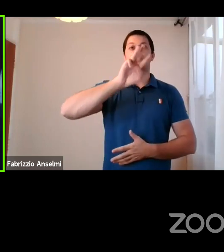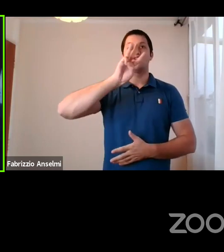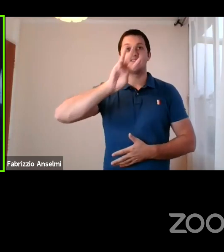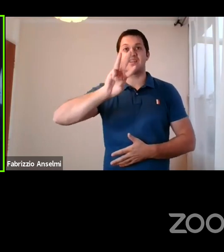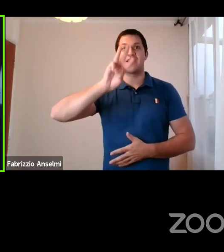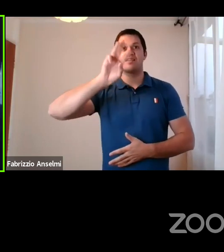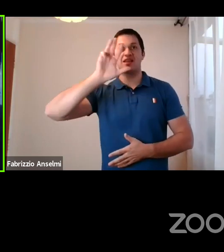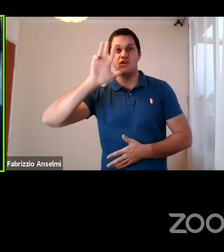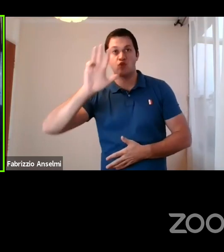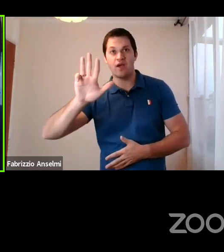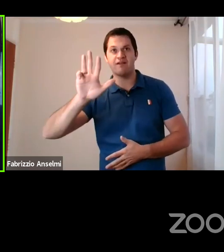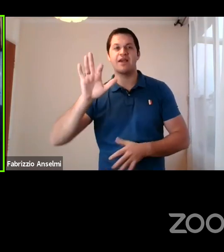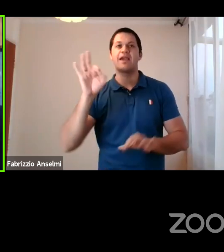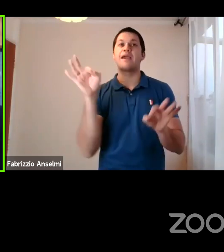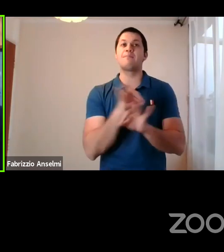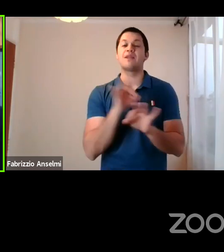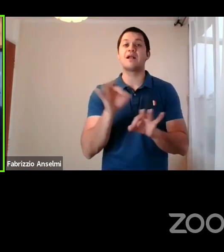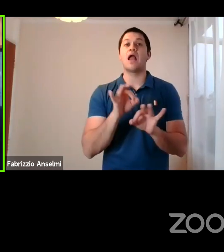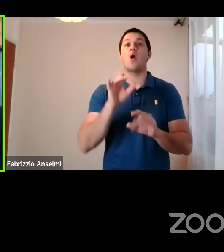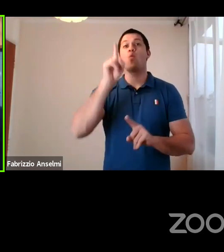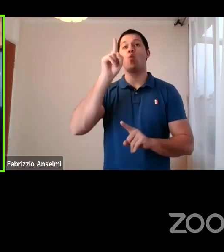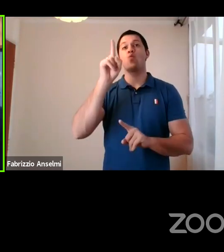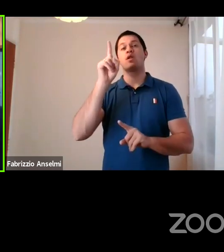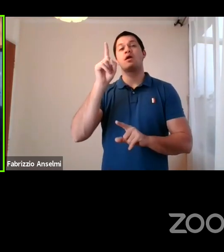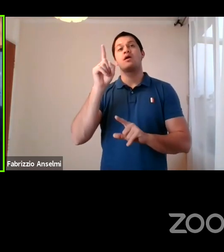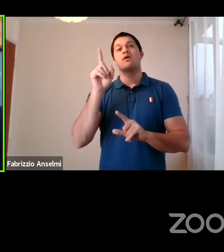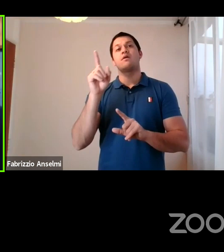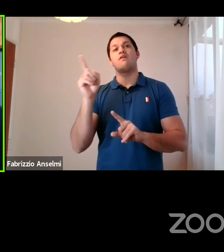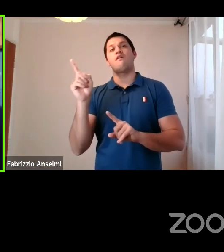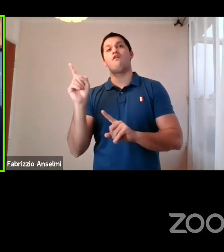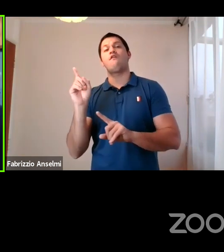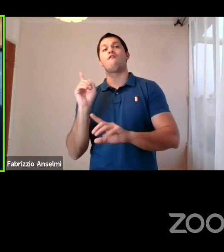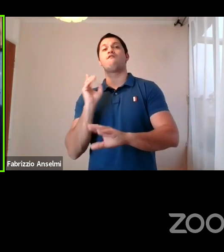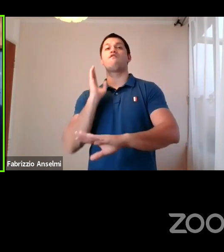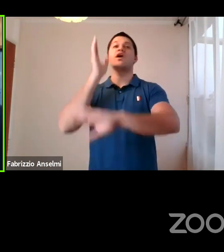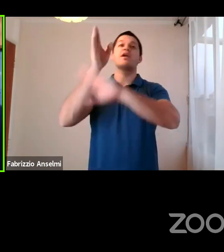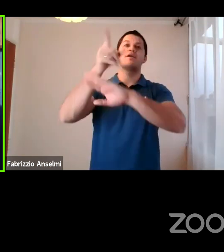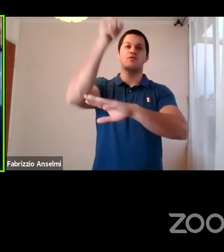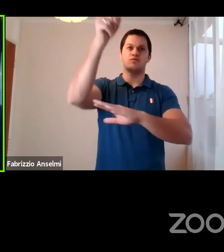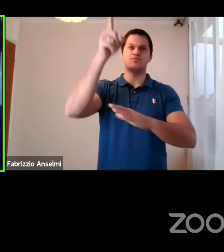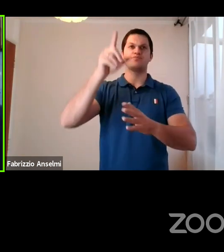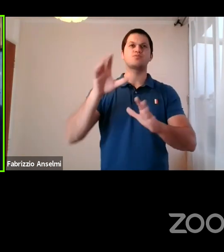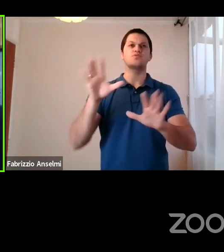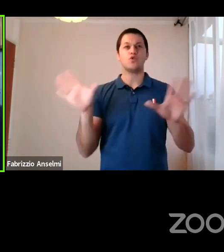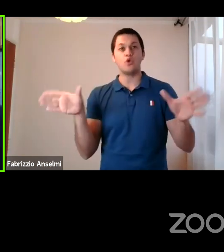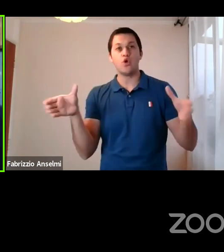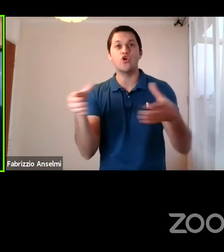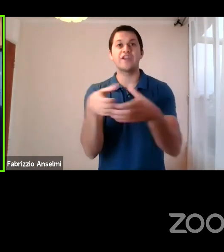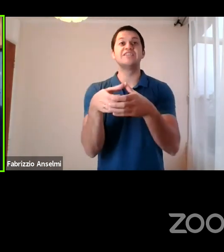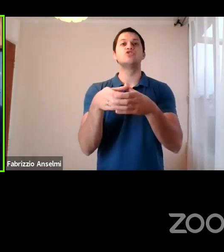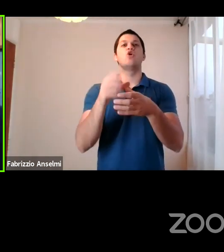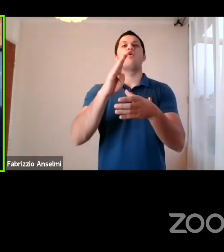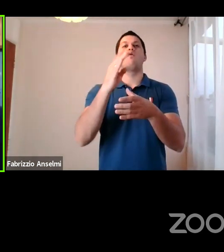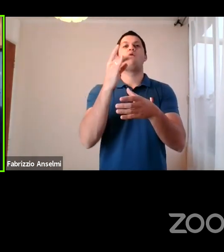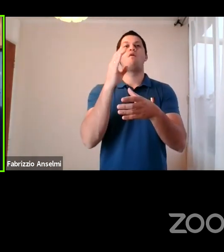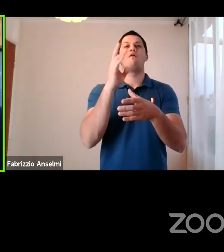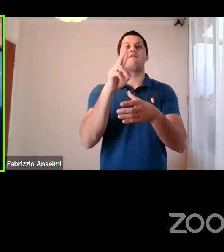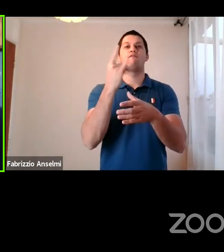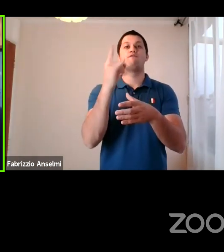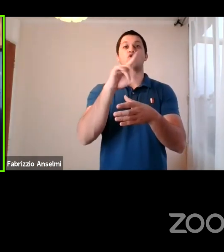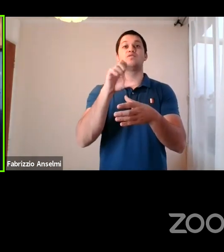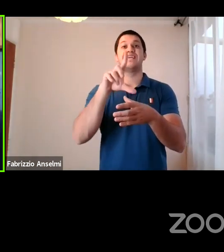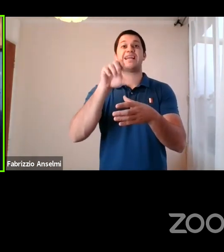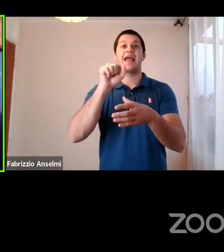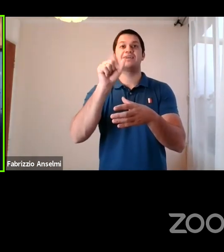del físico a un congreso de educación física en Bruselas y también al congreso de kinesiología de Buenos